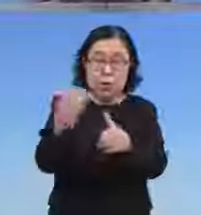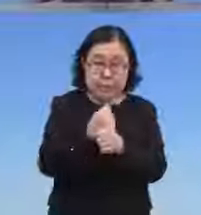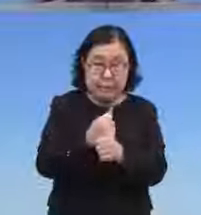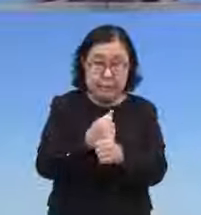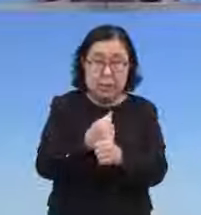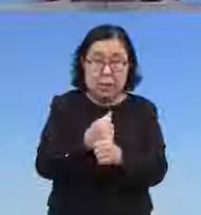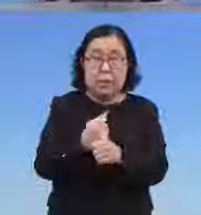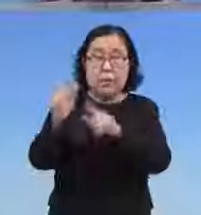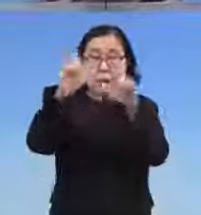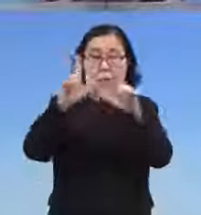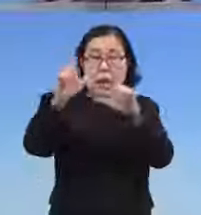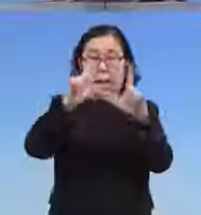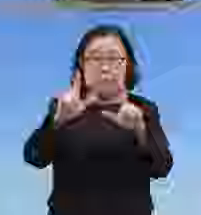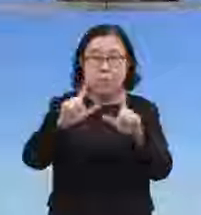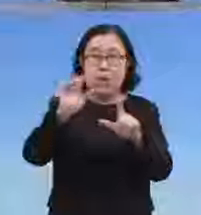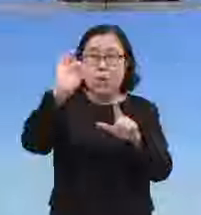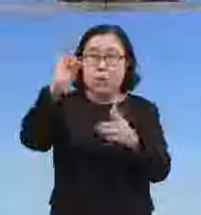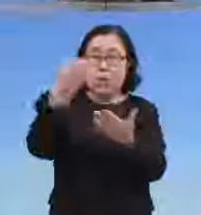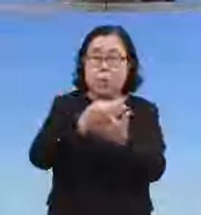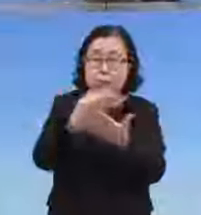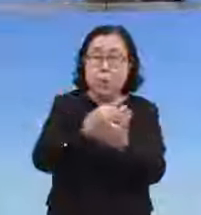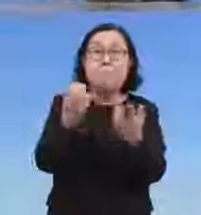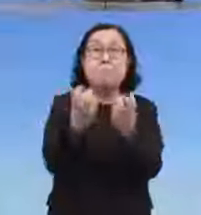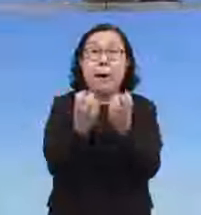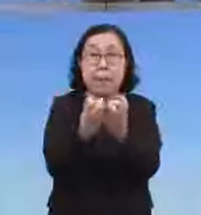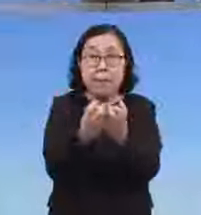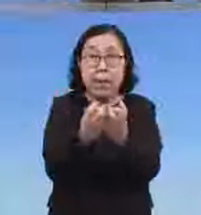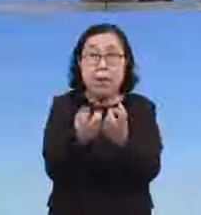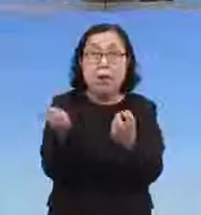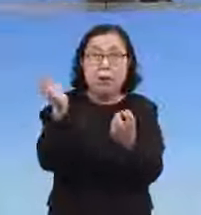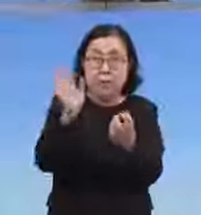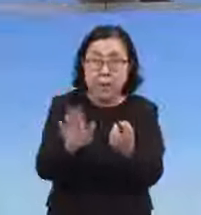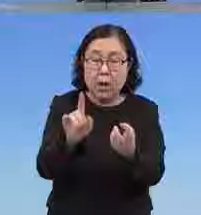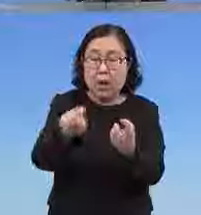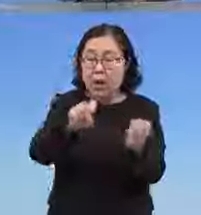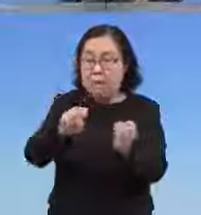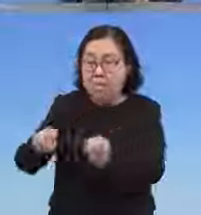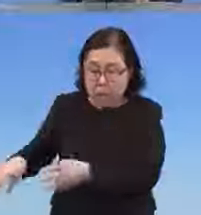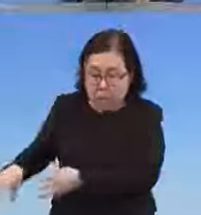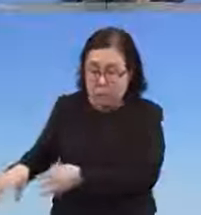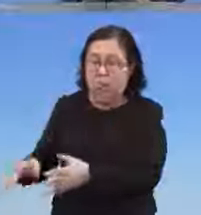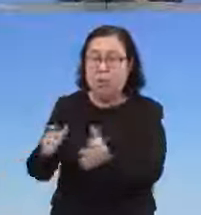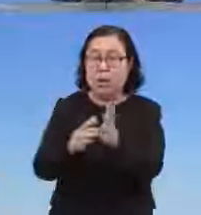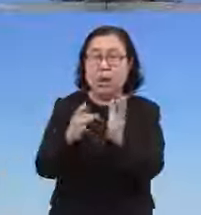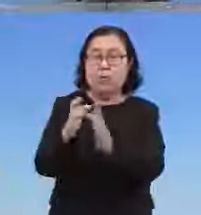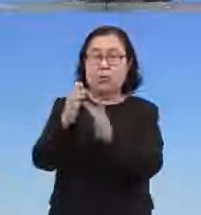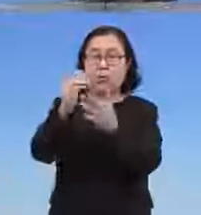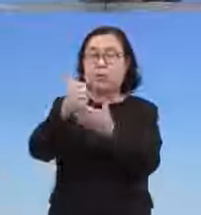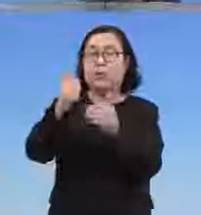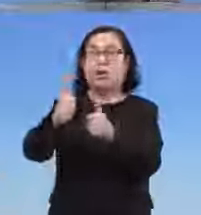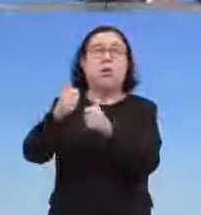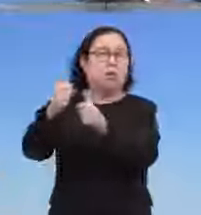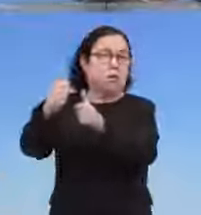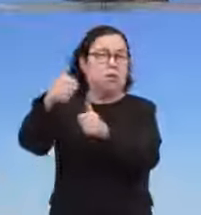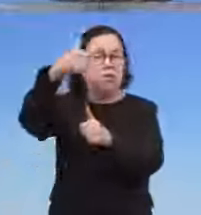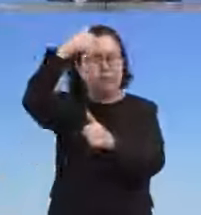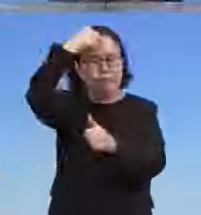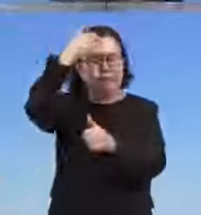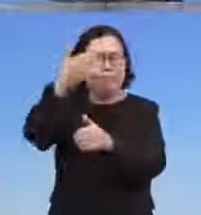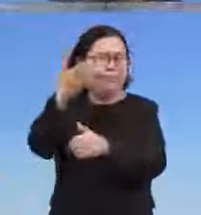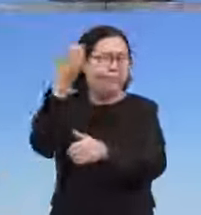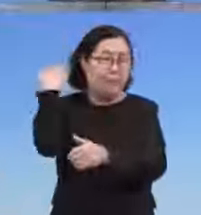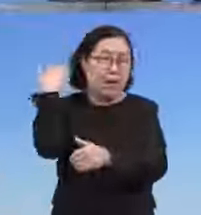거는 이거는 뭐 생계의 수단 아닙니까? 근데 그거를 버려두고 주님을 따랐다. 그러니까 옛